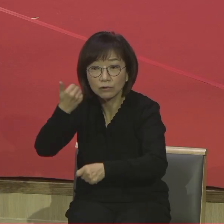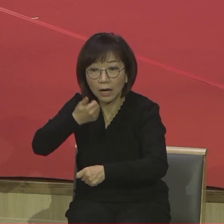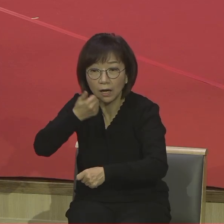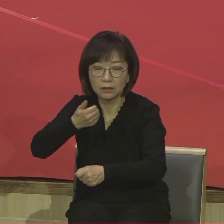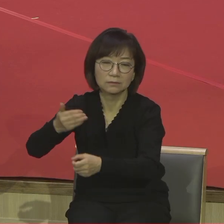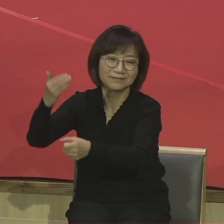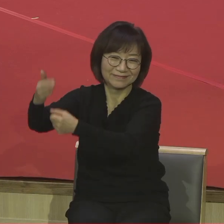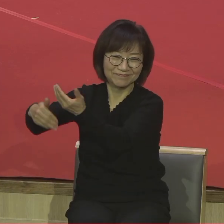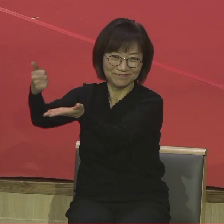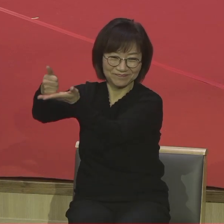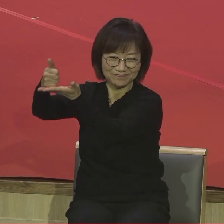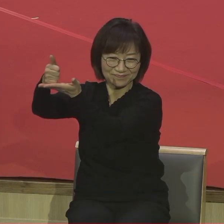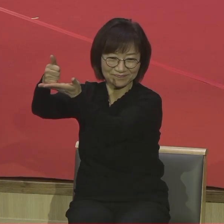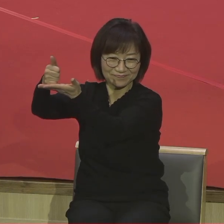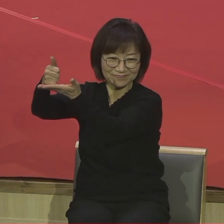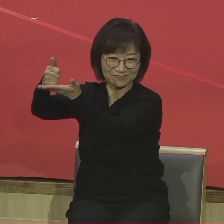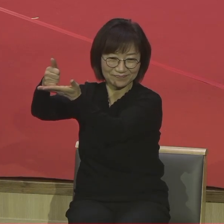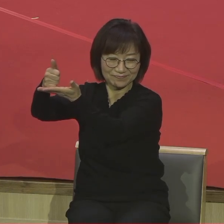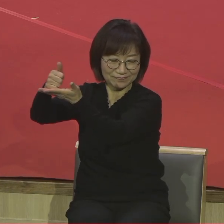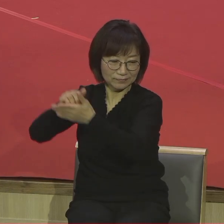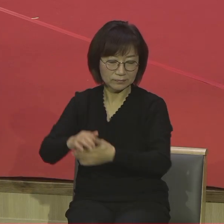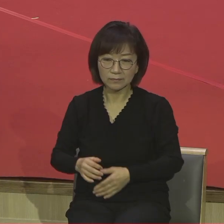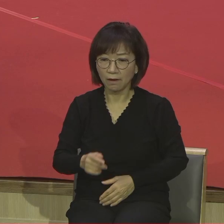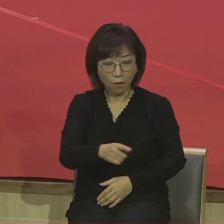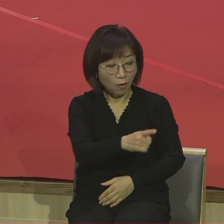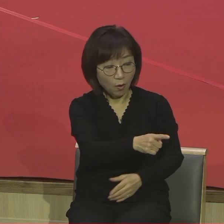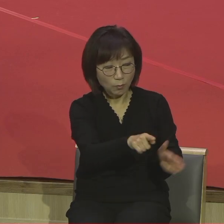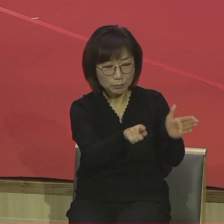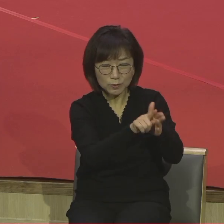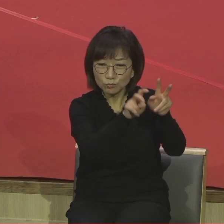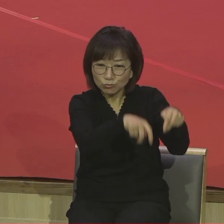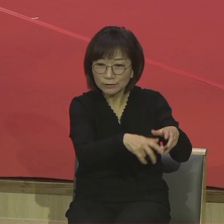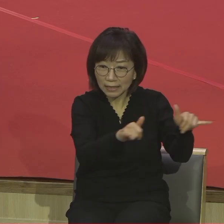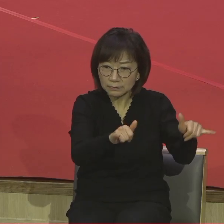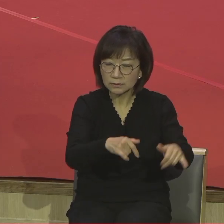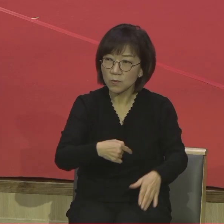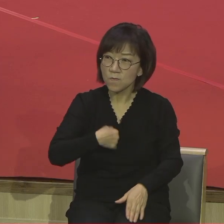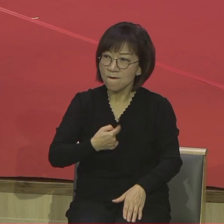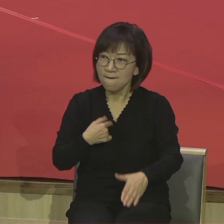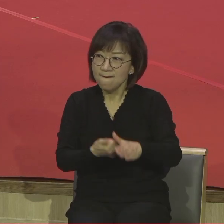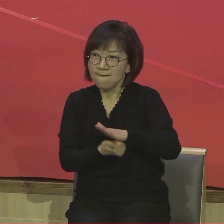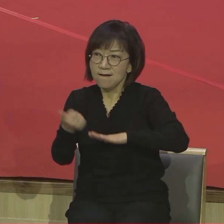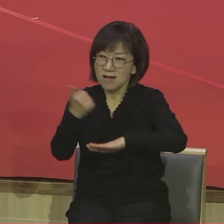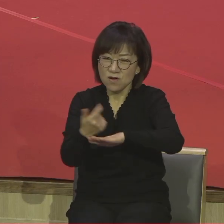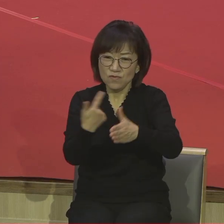하나님. 하나님이 높여줘야 돼. 그런데 안타깝게도 세상 사람들은 자기 스스로 높아지려고 해.